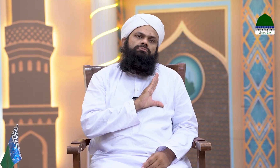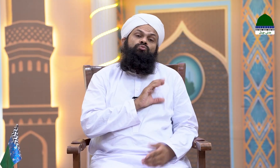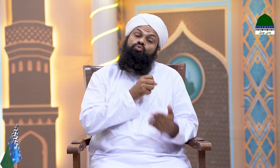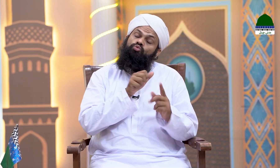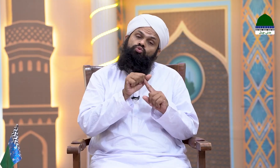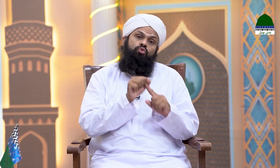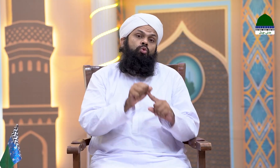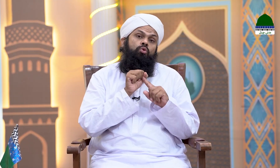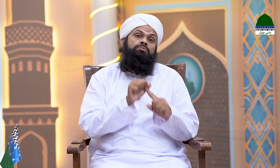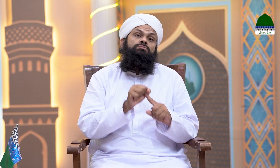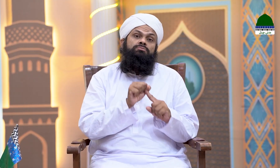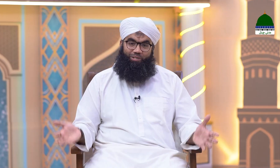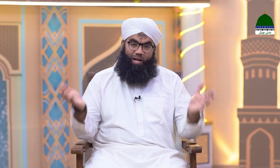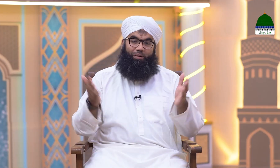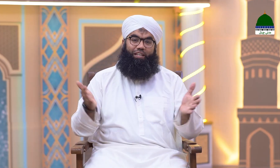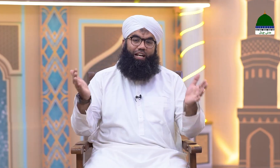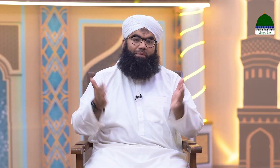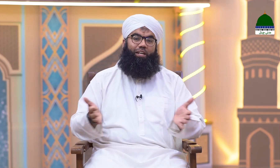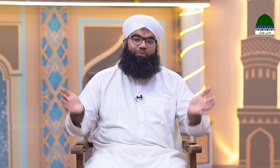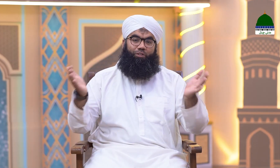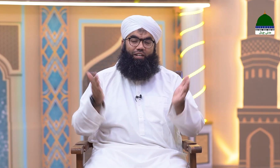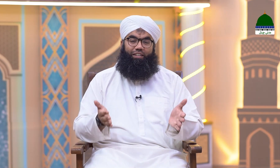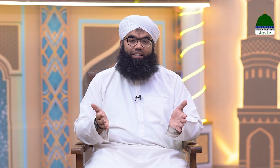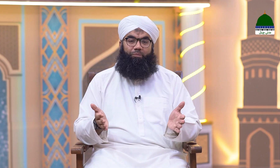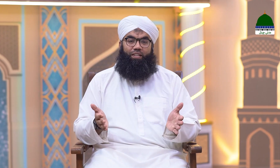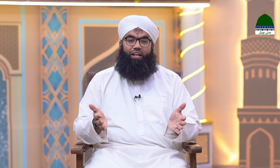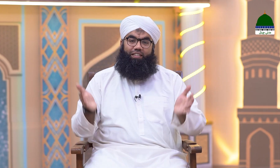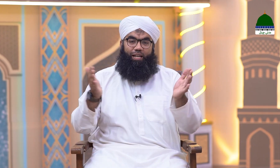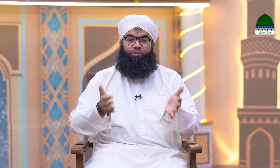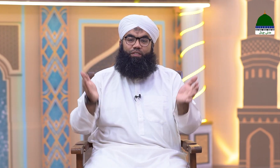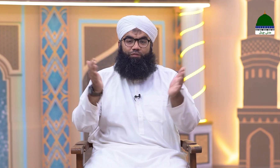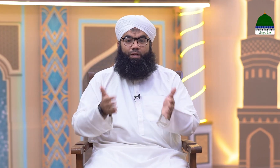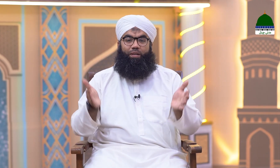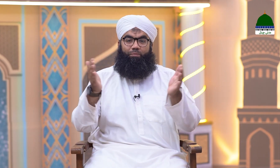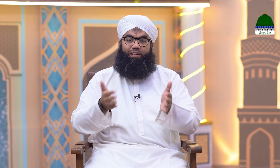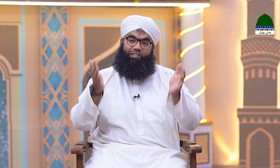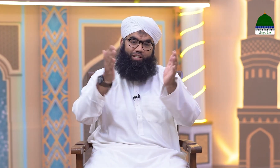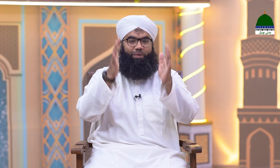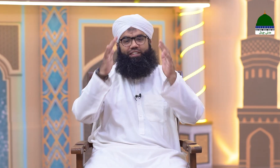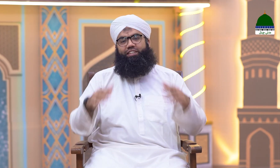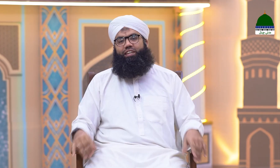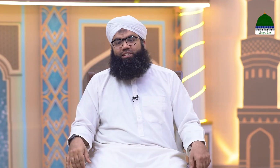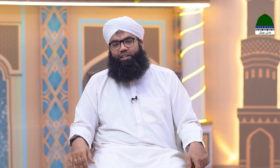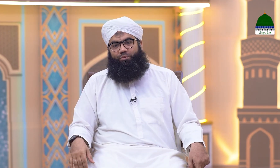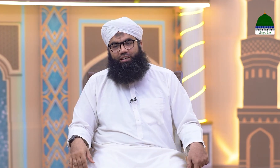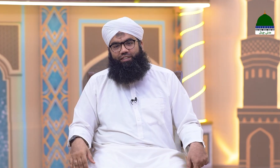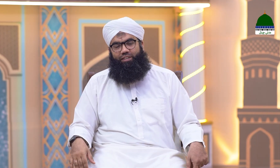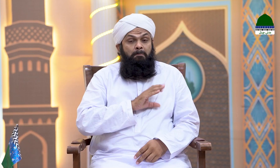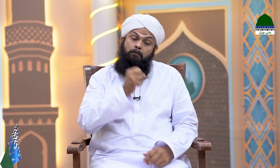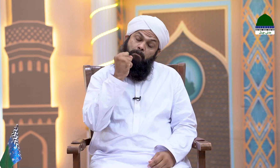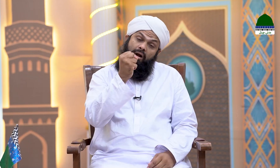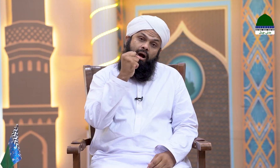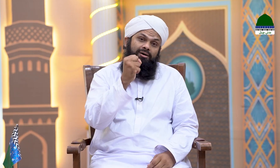سے ایسا کرتا ہوں۔ صحابہ کرام علیہم رضوان کا ادائے مصطفیٰ پر عمل کا جذبہ دیکھیے کیسا ہے۔ سبحان